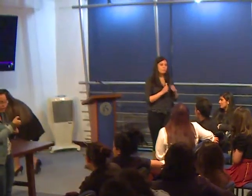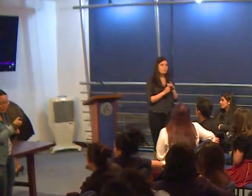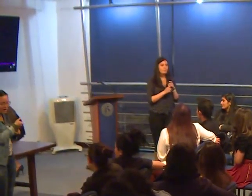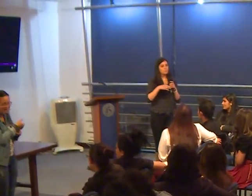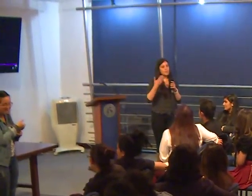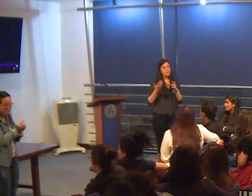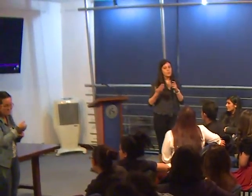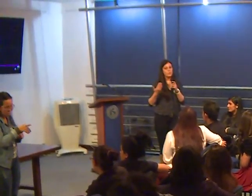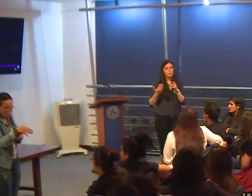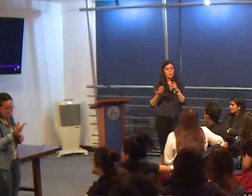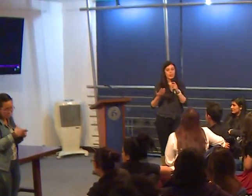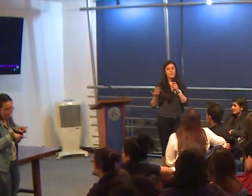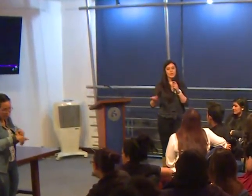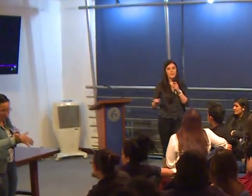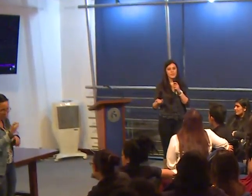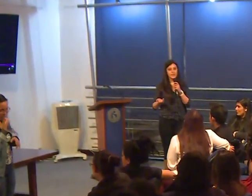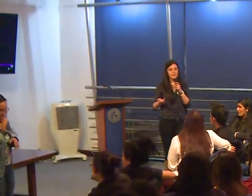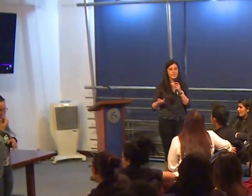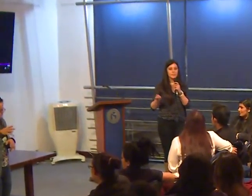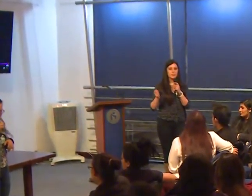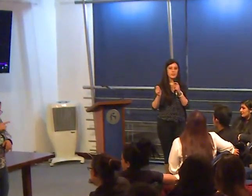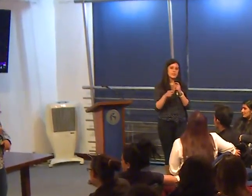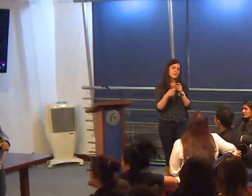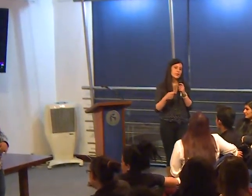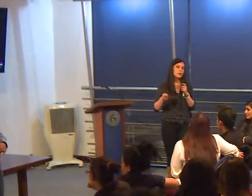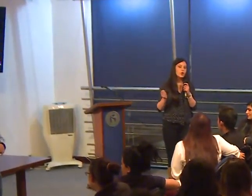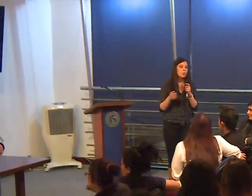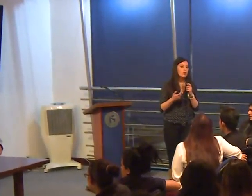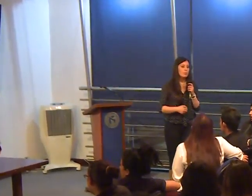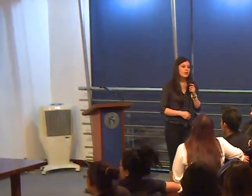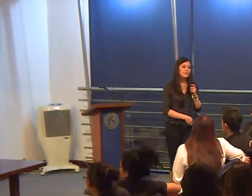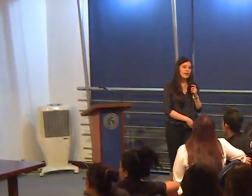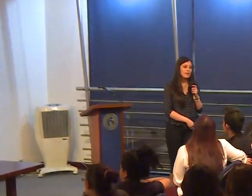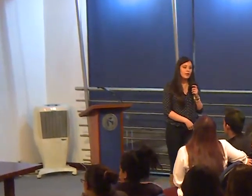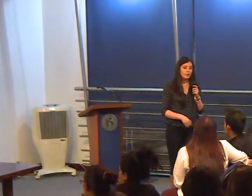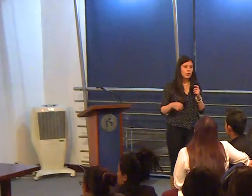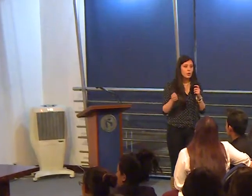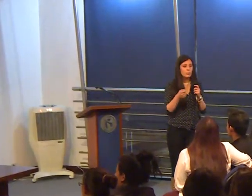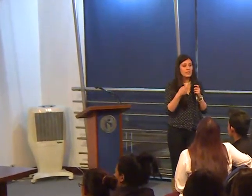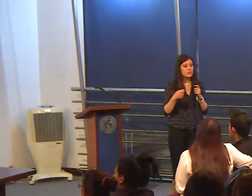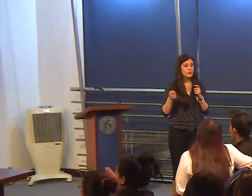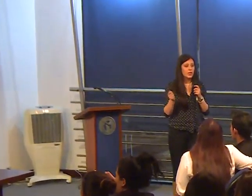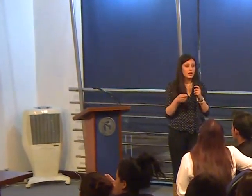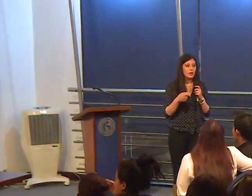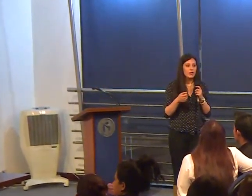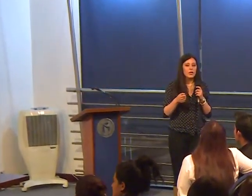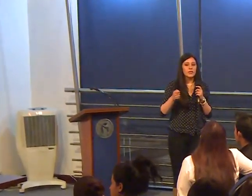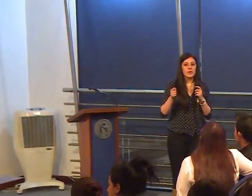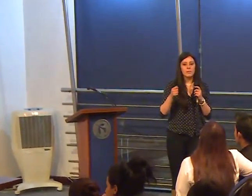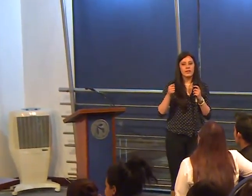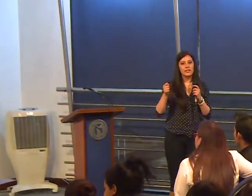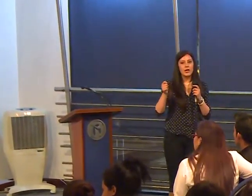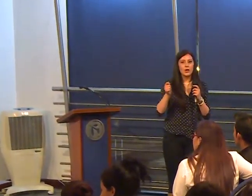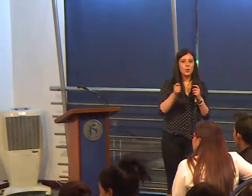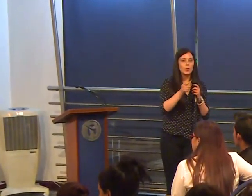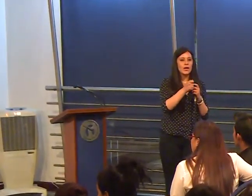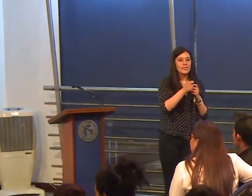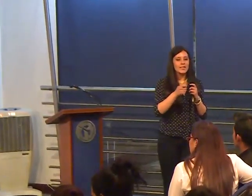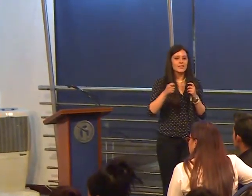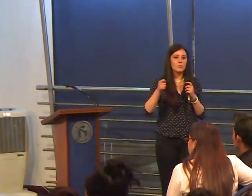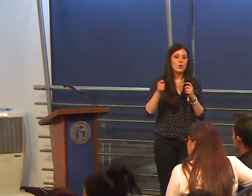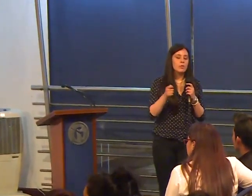Él, debido que habían talleristas, pues le enseñaban cómo pintar de la forma convencional. Siempre intentaba